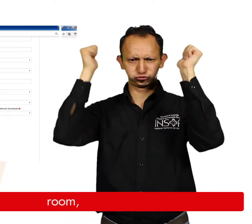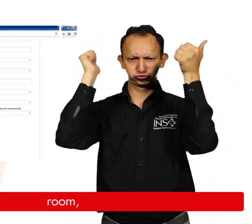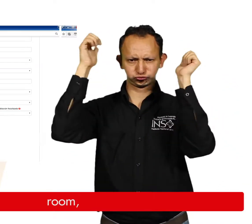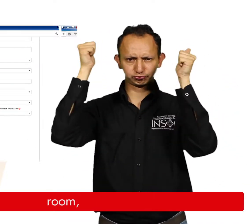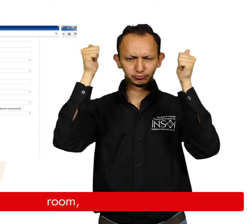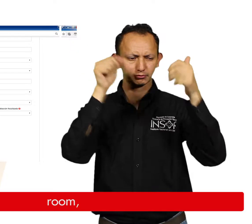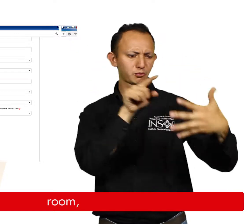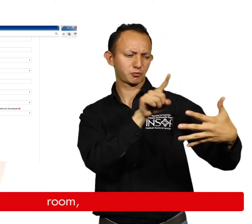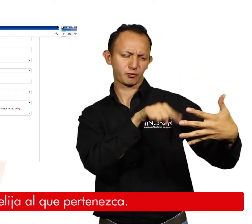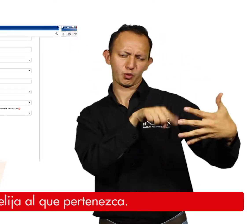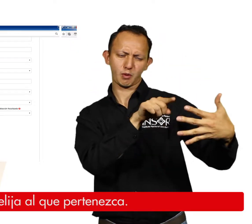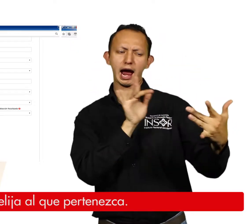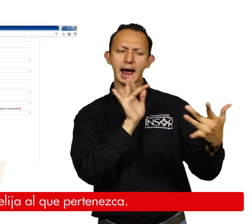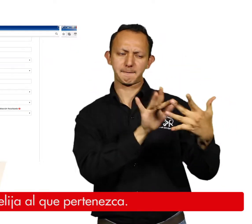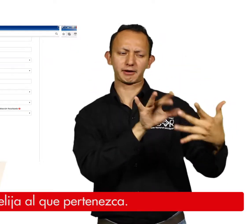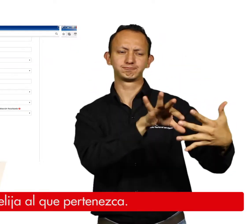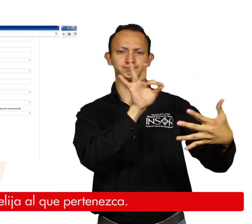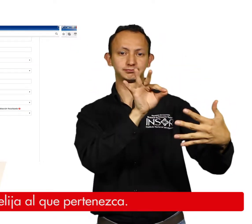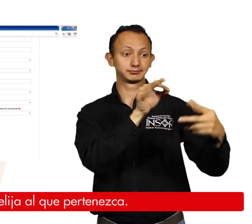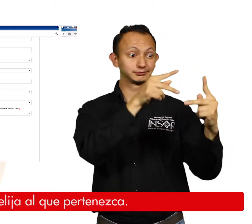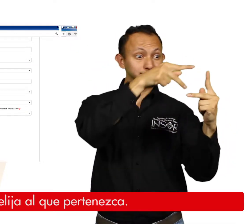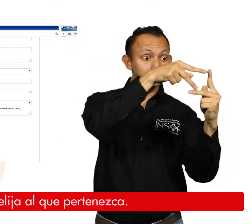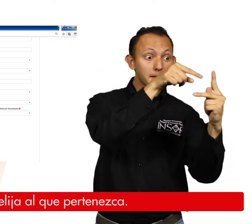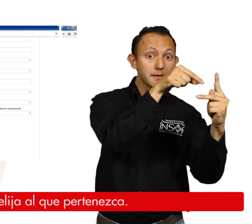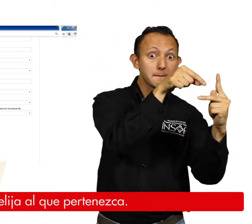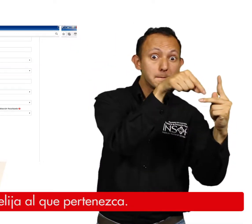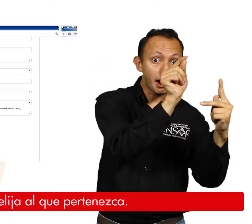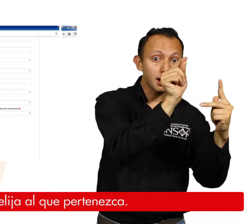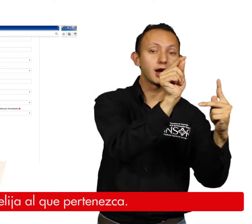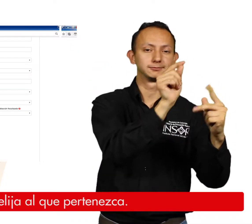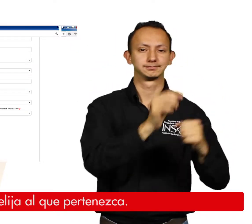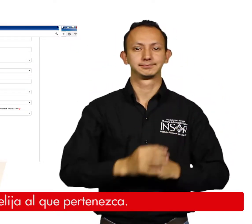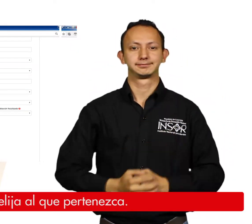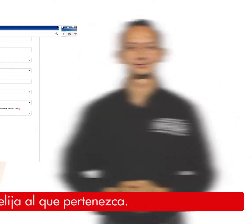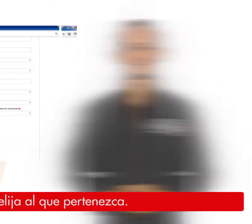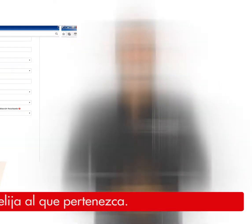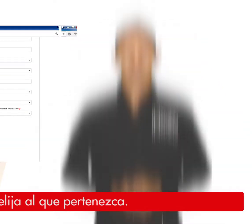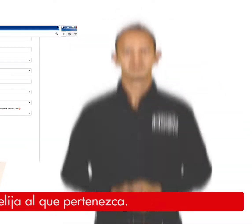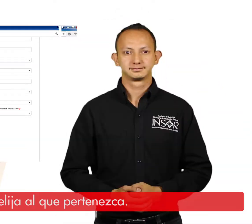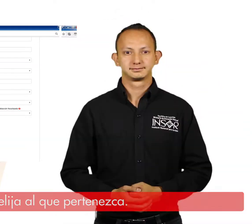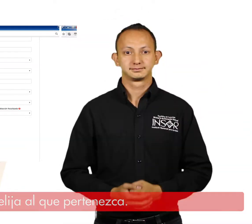rom. Elija al que pertenezca.